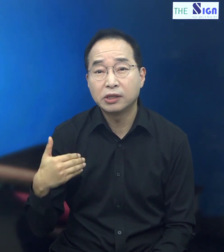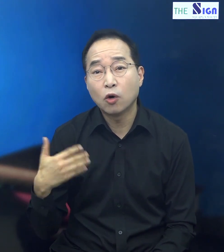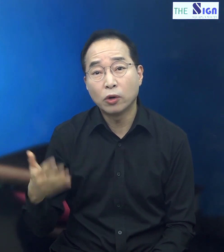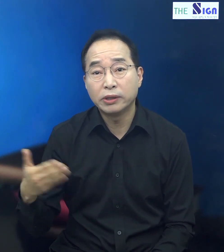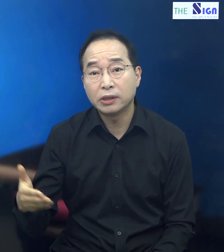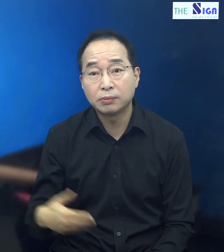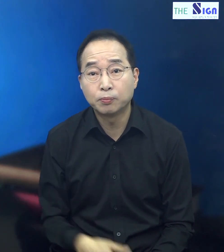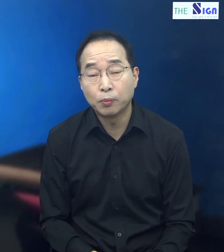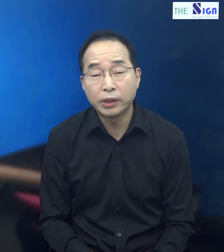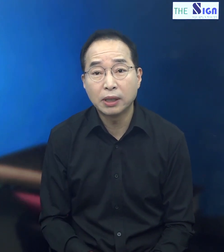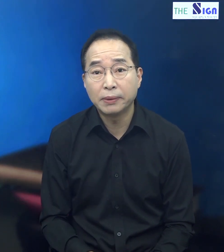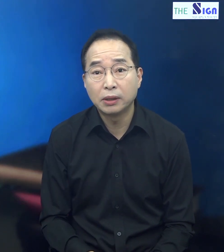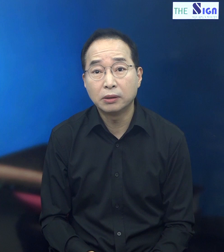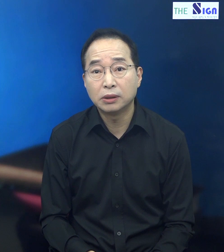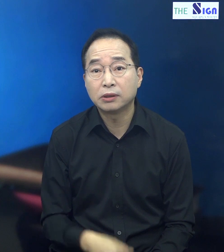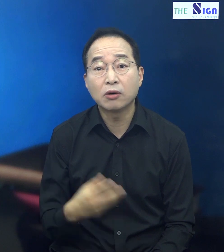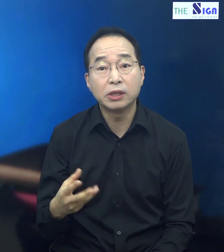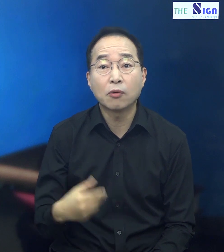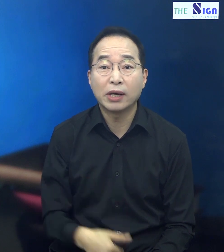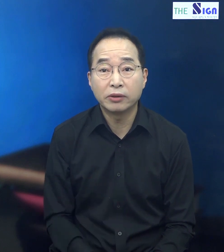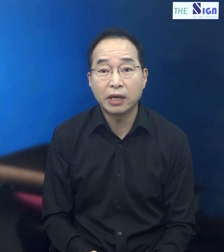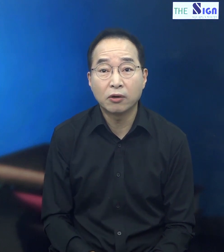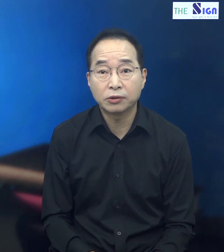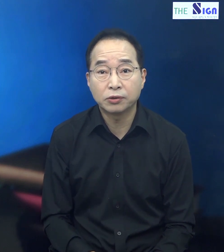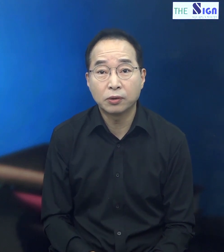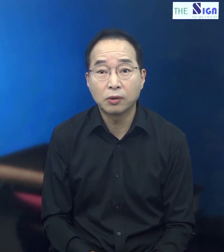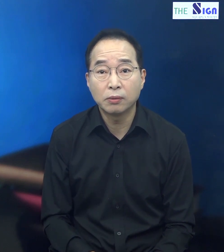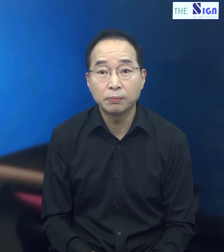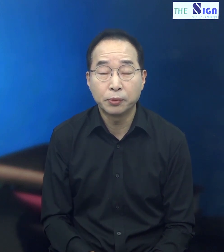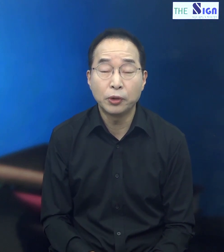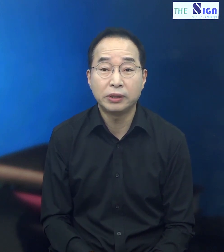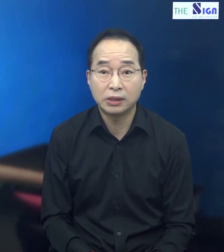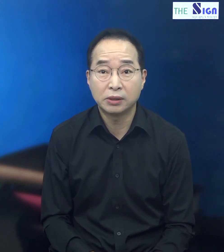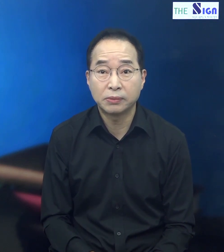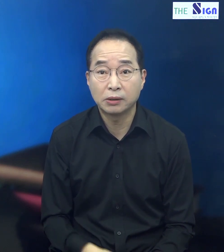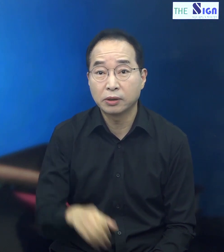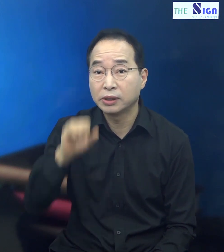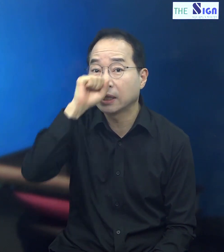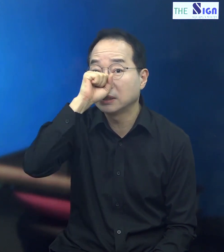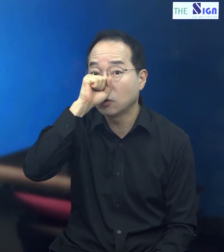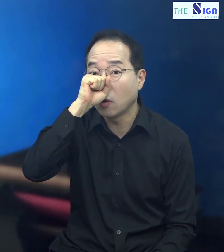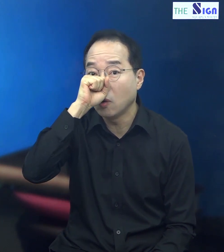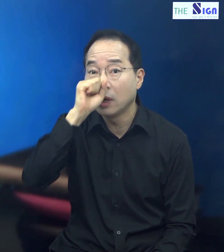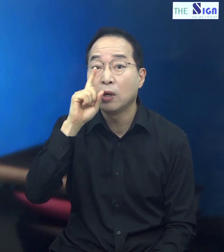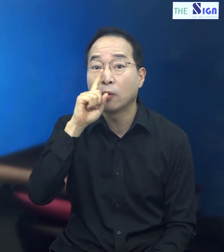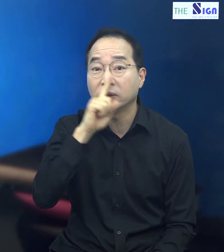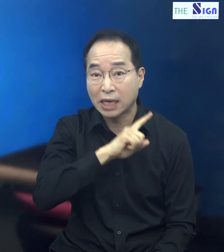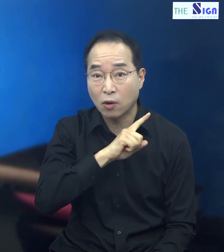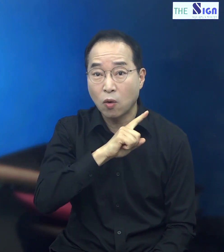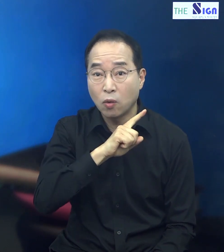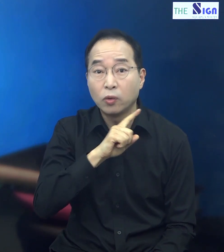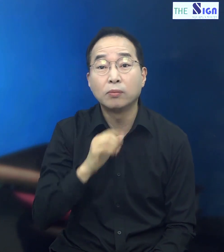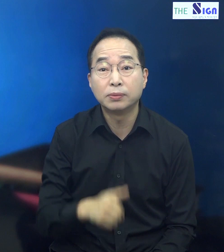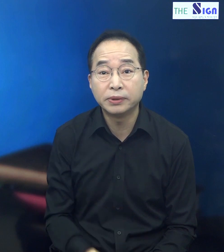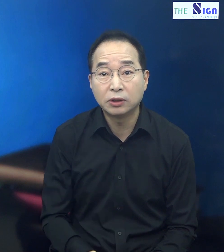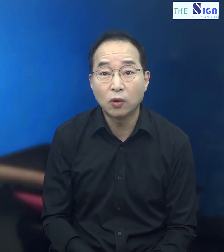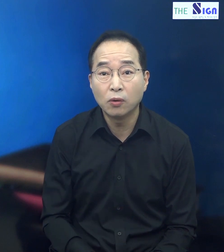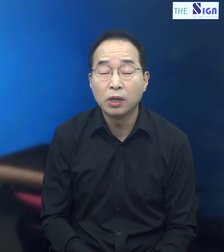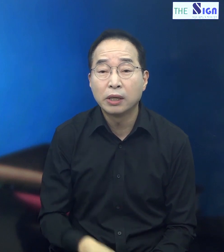어원에 대해서 보게 되면은 이 성기와 관련된 것으로 표현이 되어 있습니다. 그래서 이제 크고 요건 작고 이런 부분이고 그래서